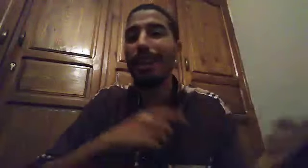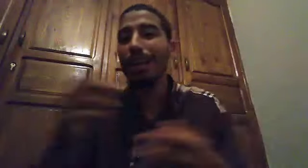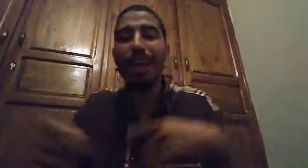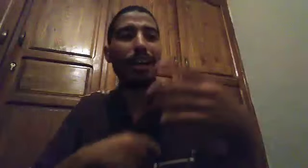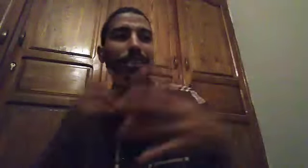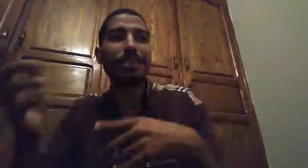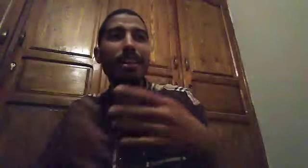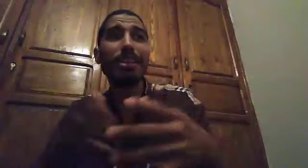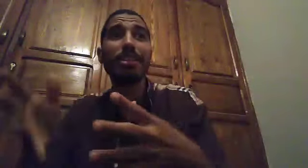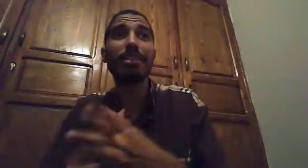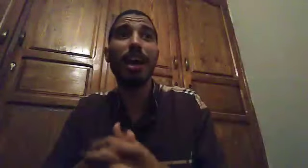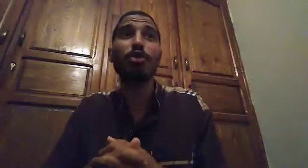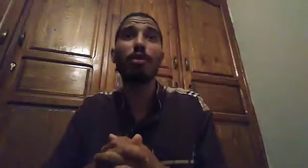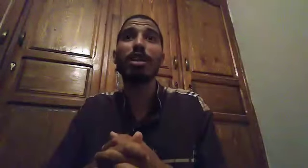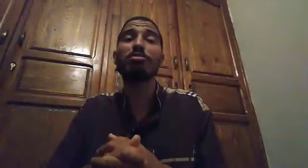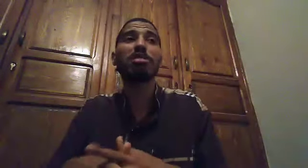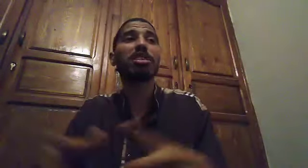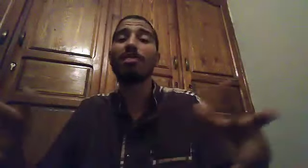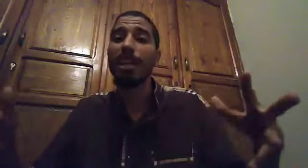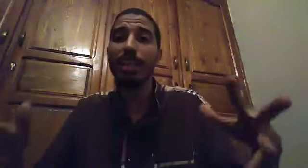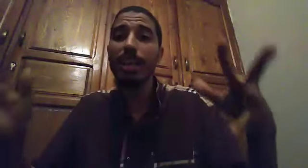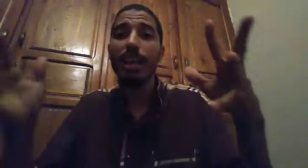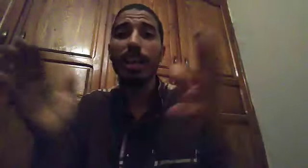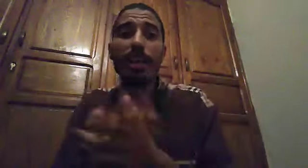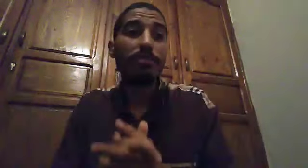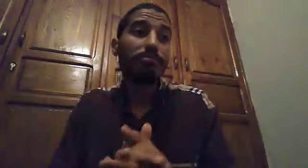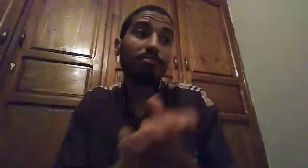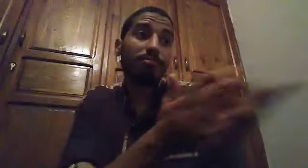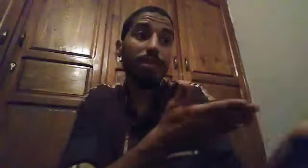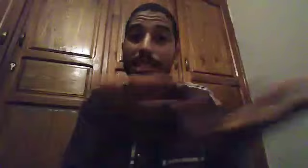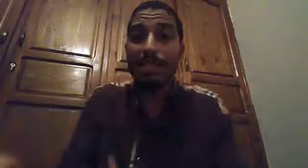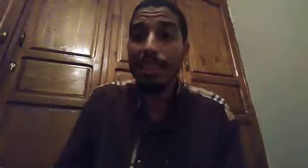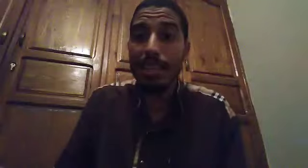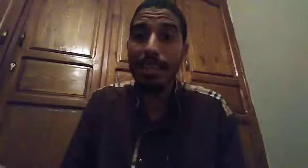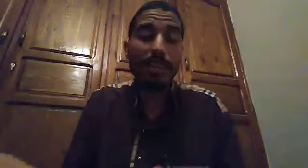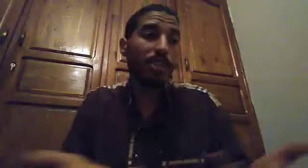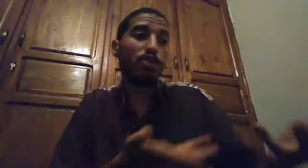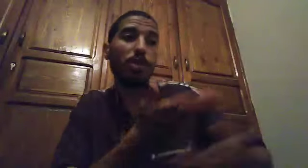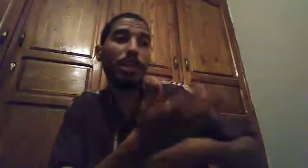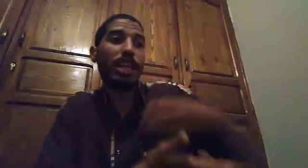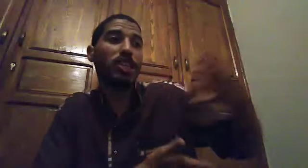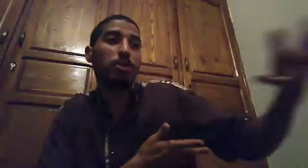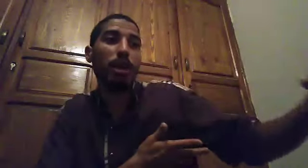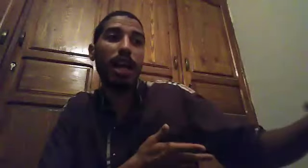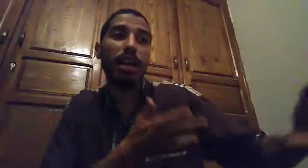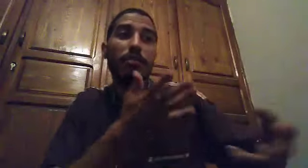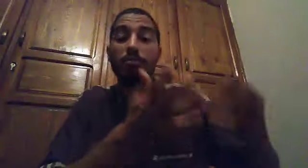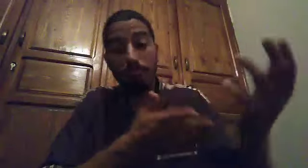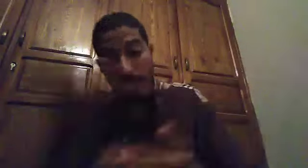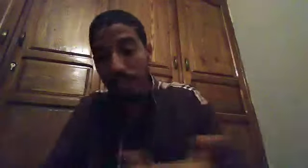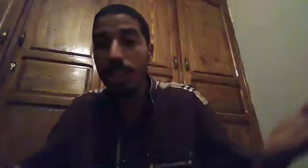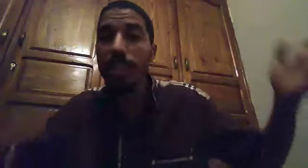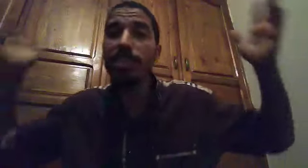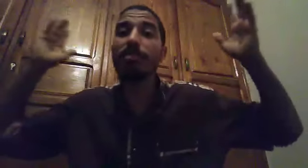الاخطاء، كثرت هذه، كثرت التعاون مع الارجنتينيين، ولكن ما سجلتيش. شنو انت بديت تحجج بالحكم؟ ما سجلتيش، صافي